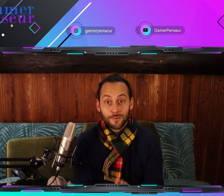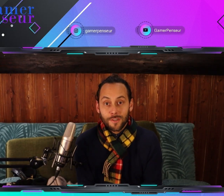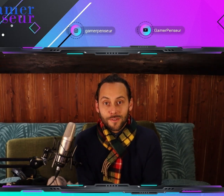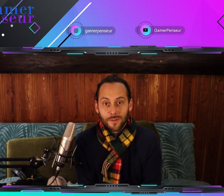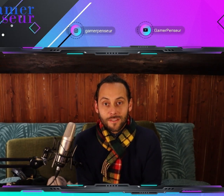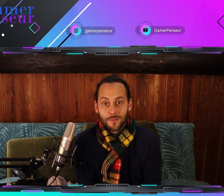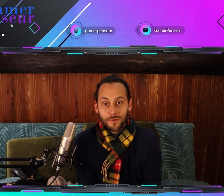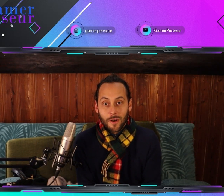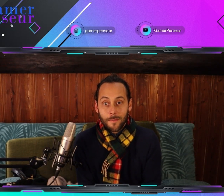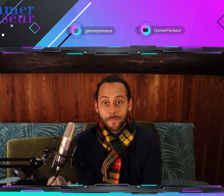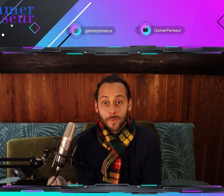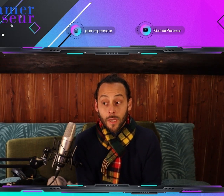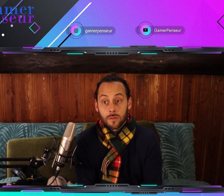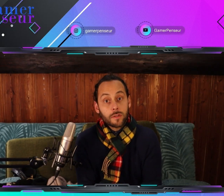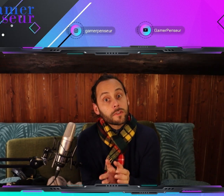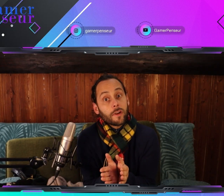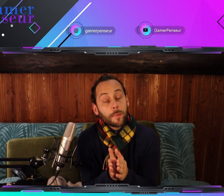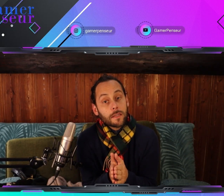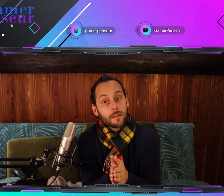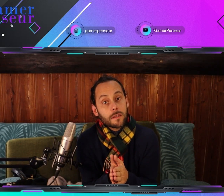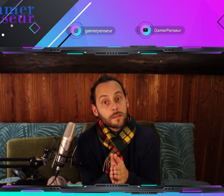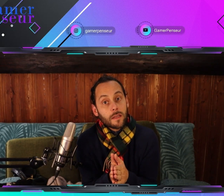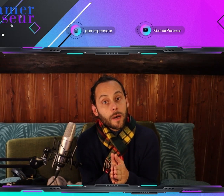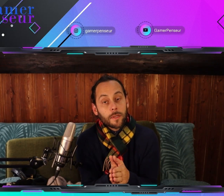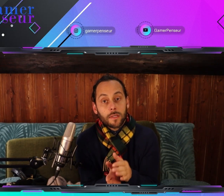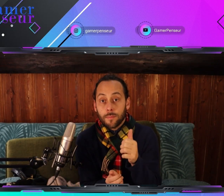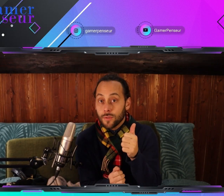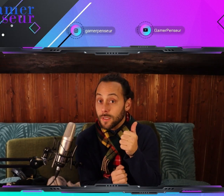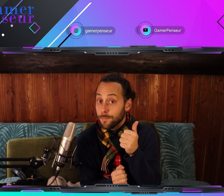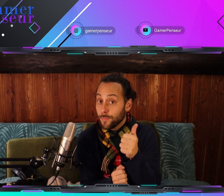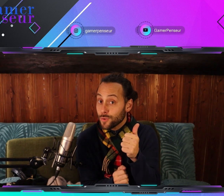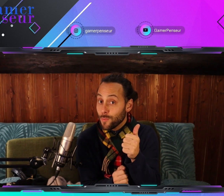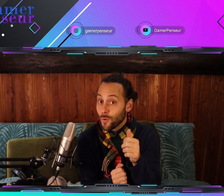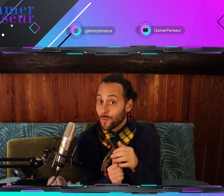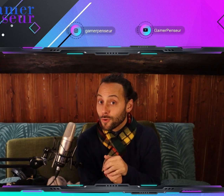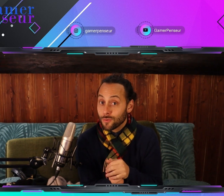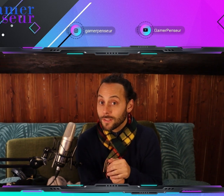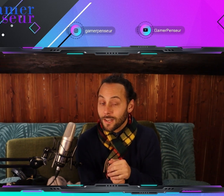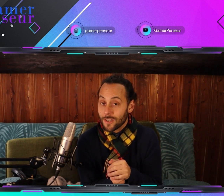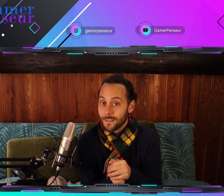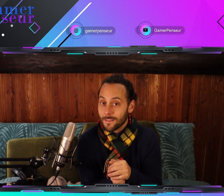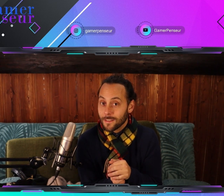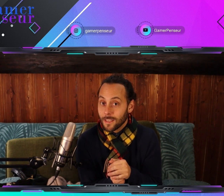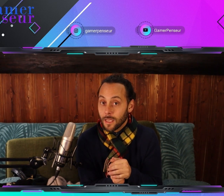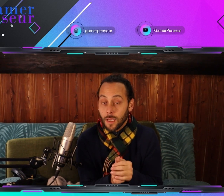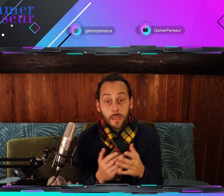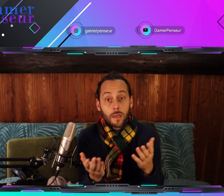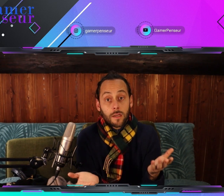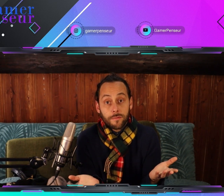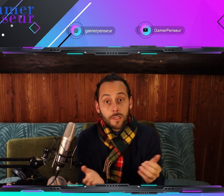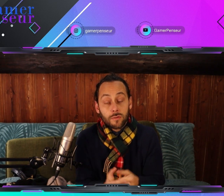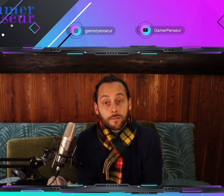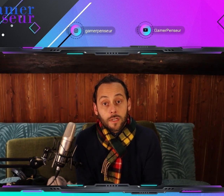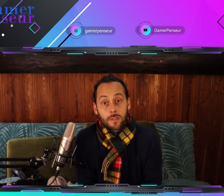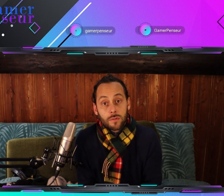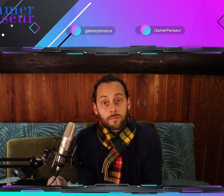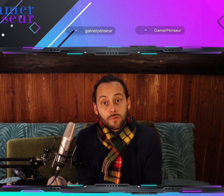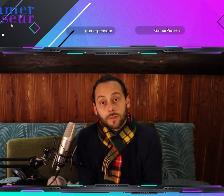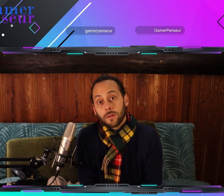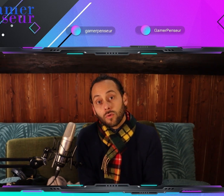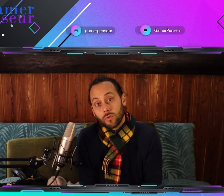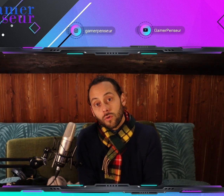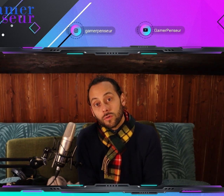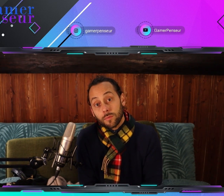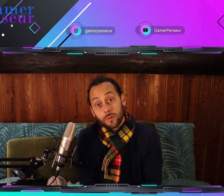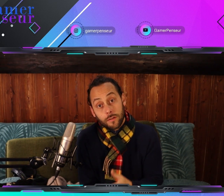Merci à tous ceux qui sont restés jusque-là. Si vous avez apprécié, n'hésitez pas à mettre un petit pouce bleu pour soutenir la chaîne et activer les notifications si vous